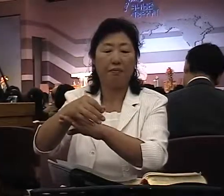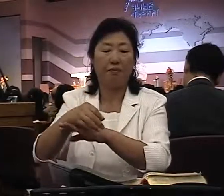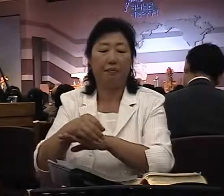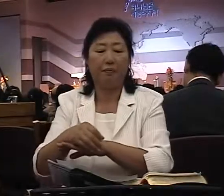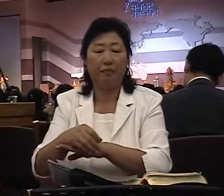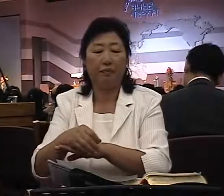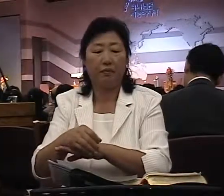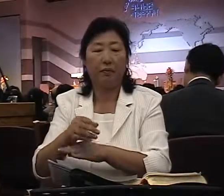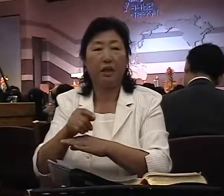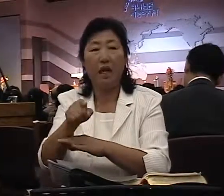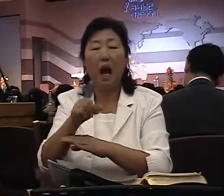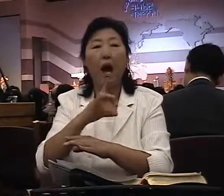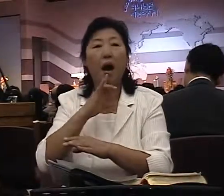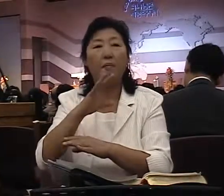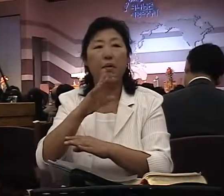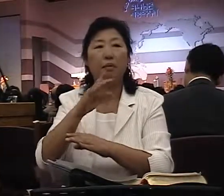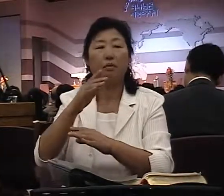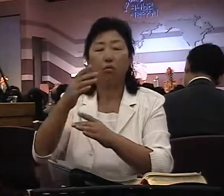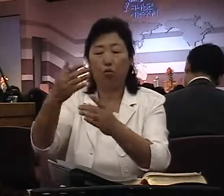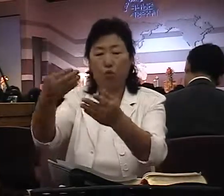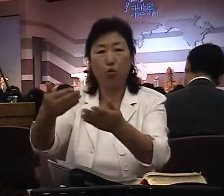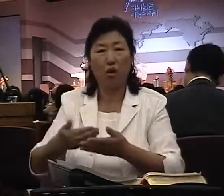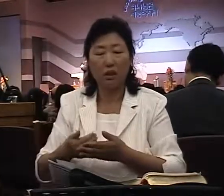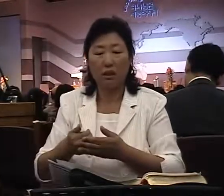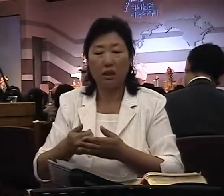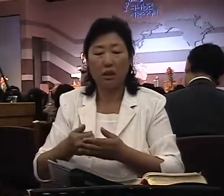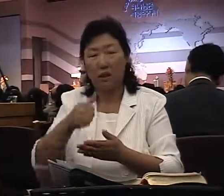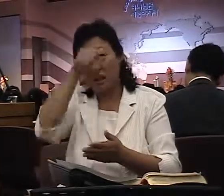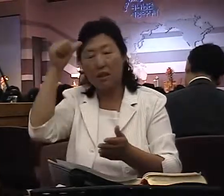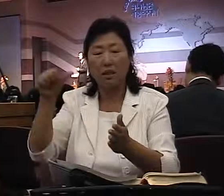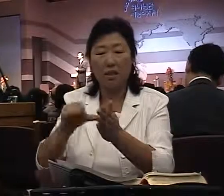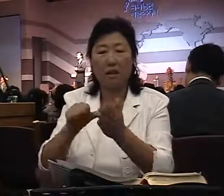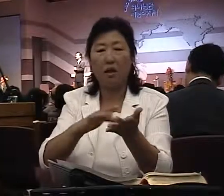근데 이 한 번 주어진 인생, 예수님이 핏값으로 사신 인생을